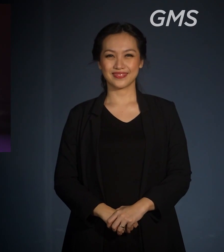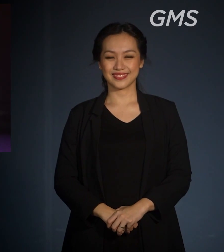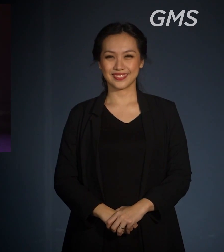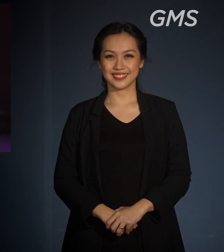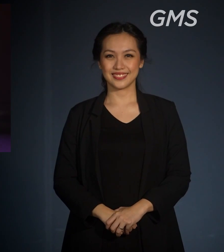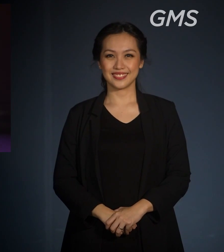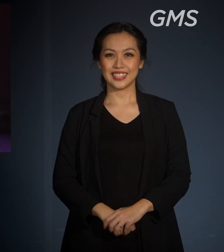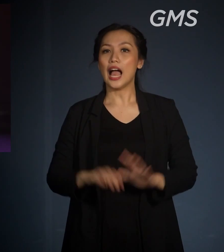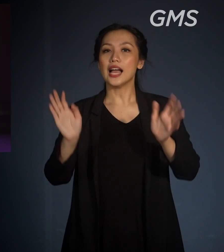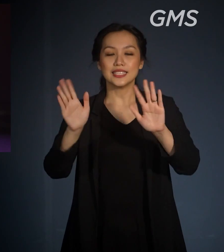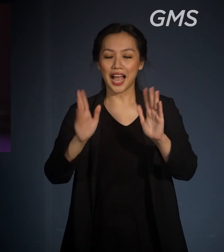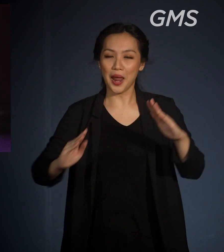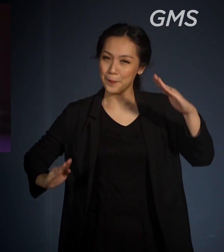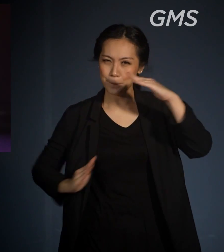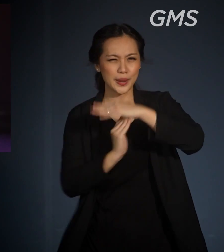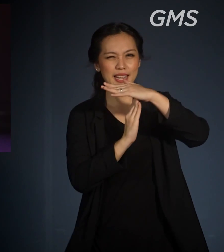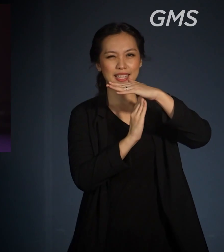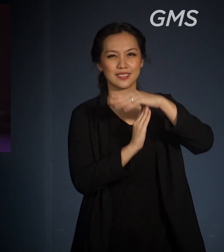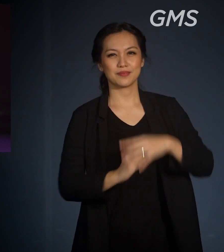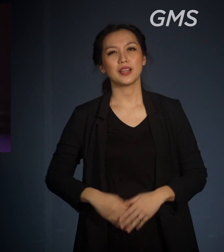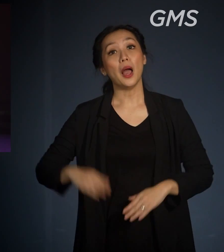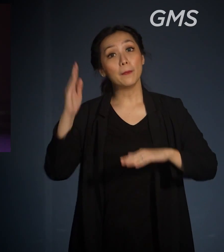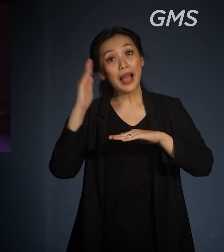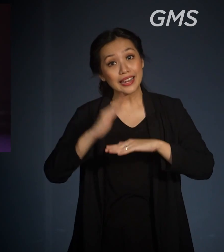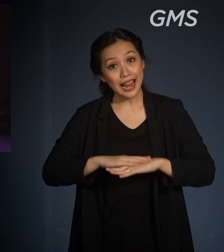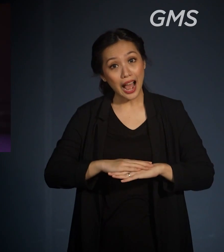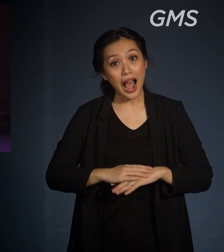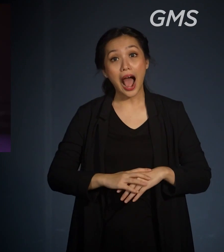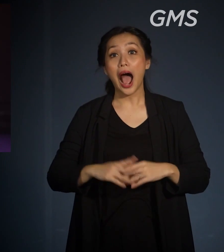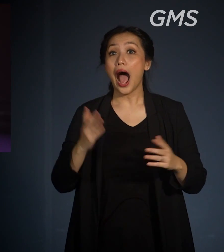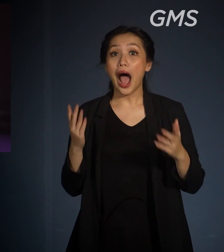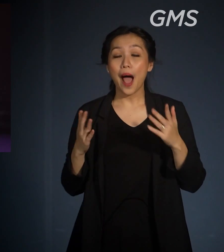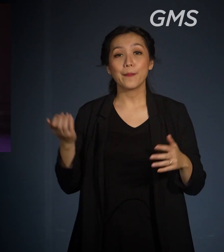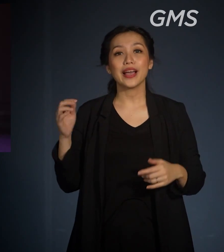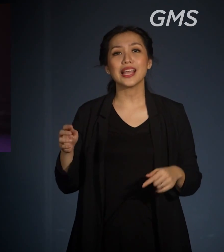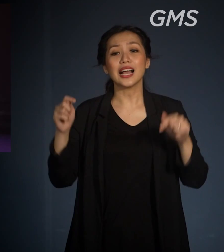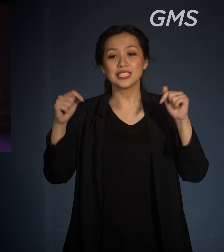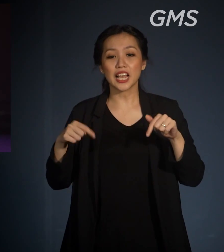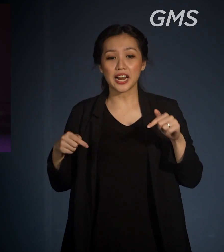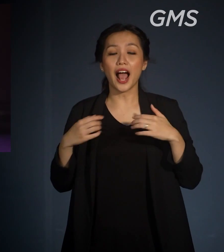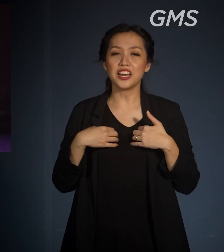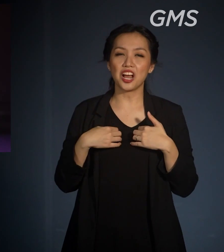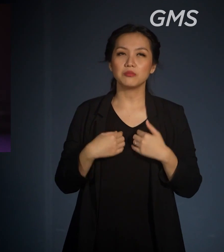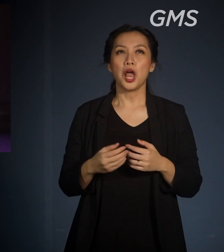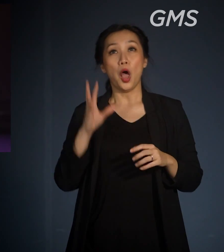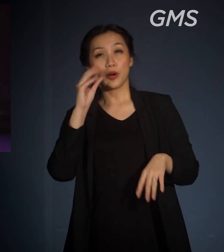Jadi jangan berhenti pada apa yang ada sekarang dalam kehidupan Anda.